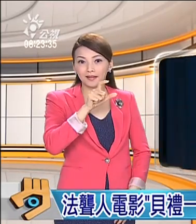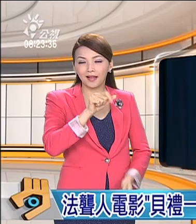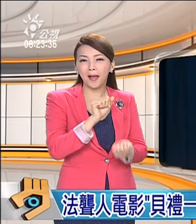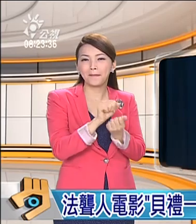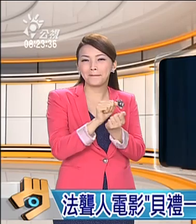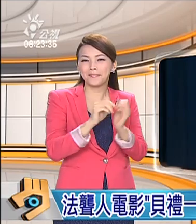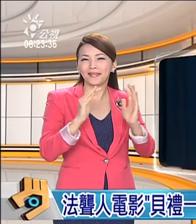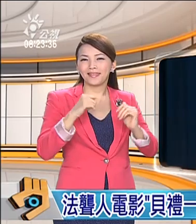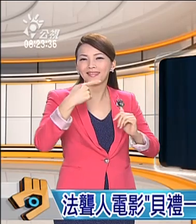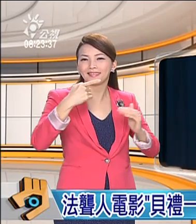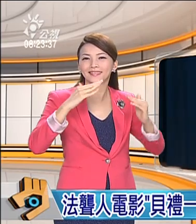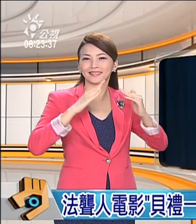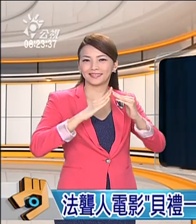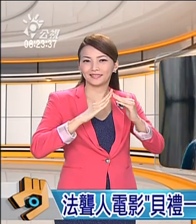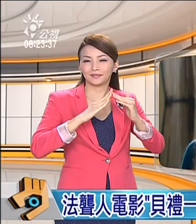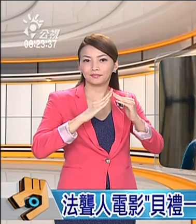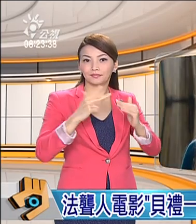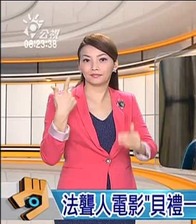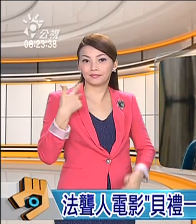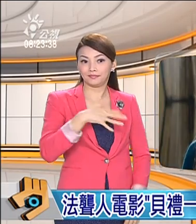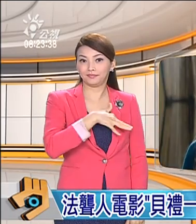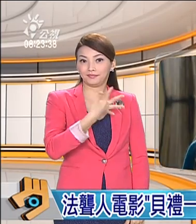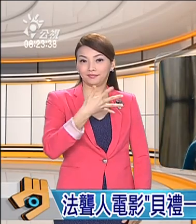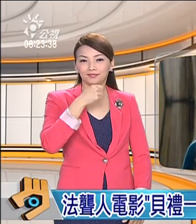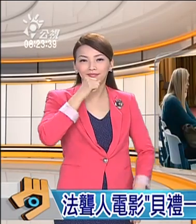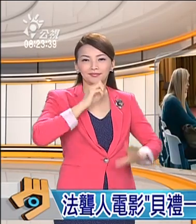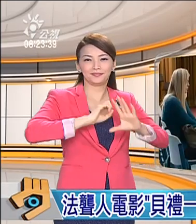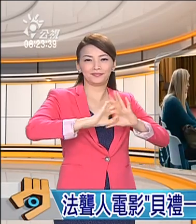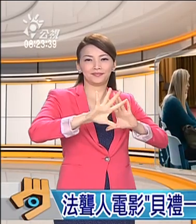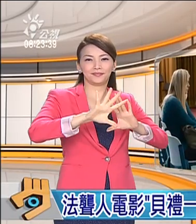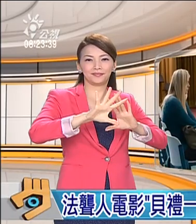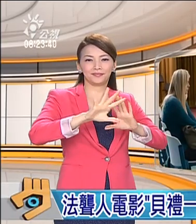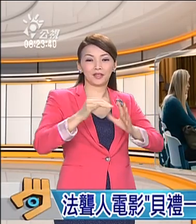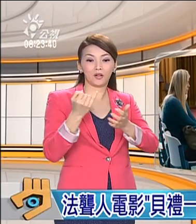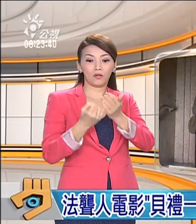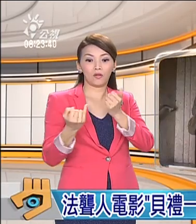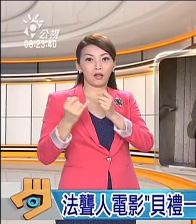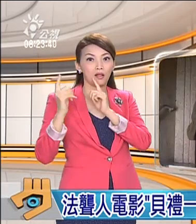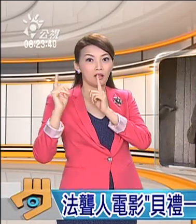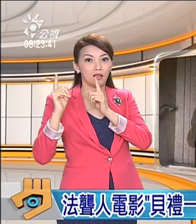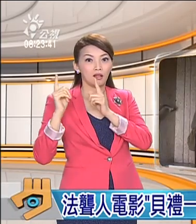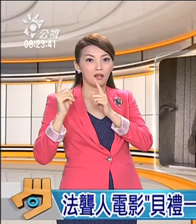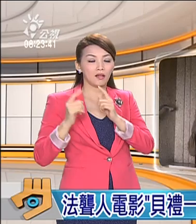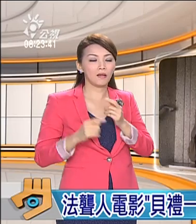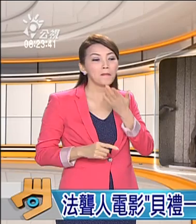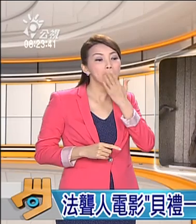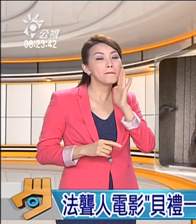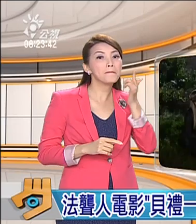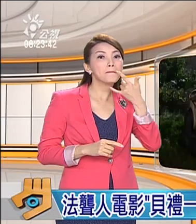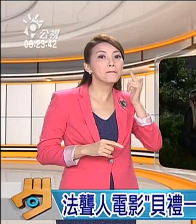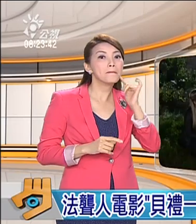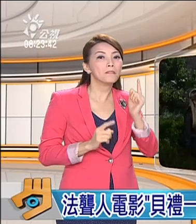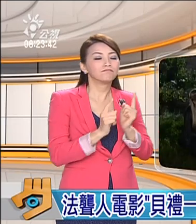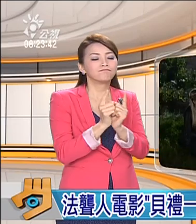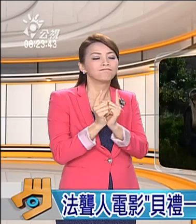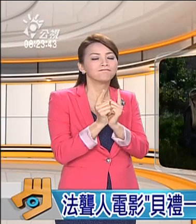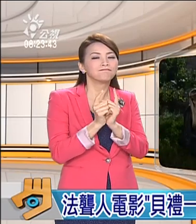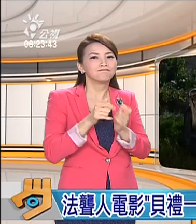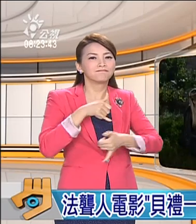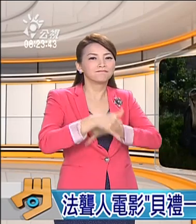湾正式上映，用诙谐的方式呈现出聋人家庭的生活，吸引许多观众